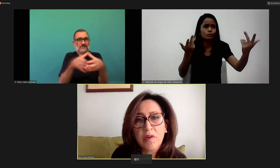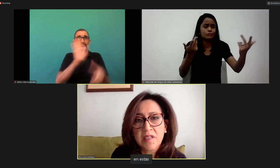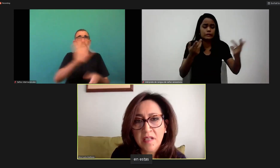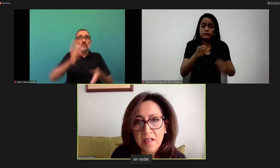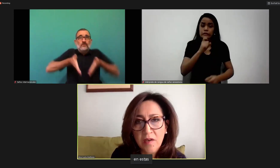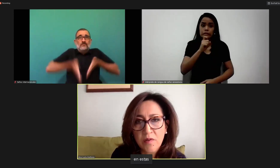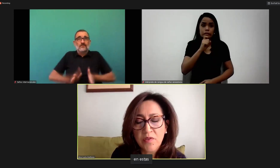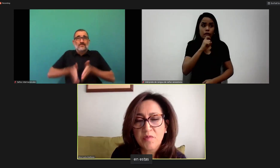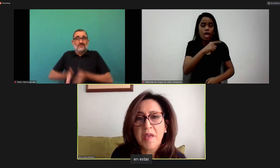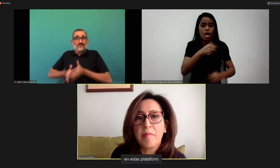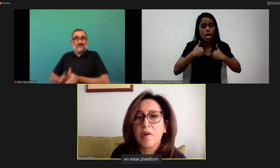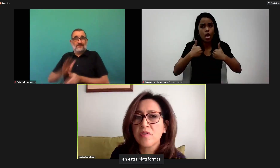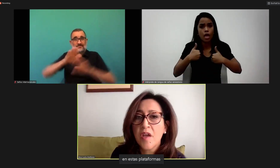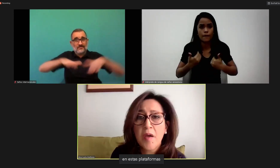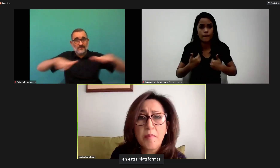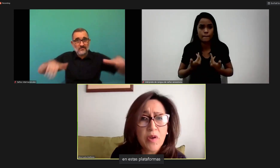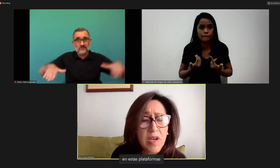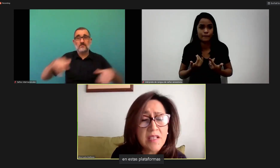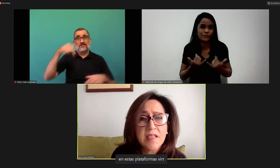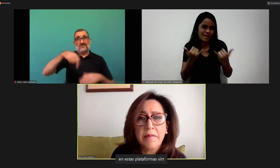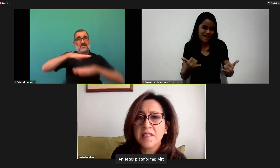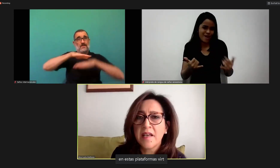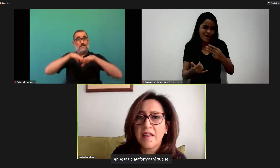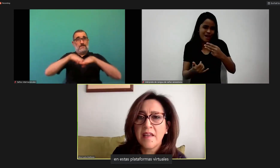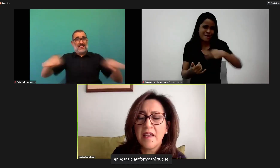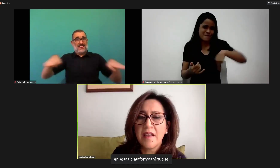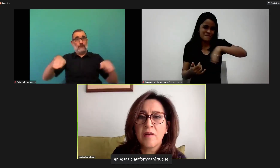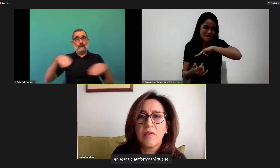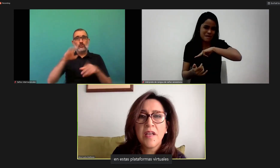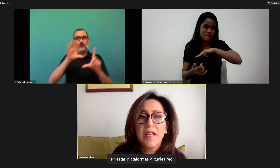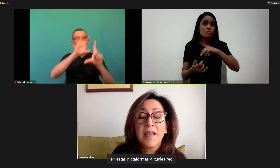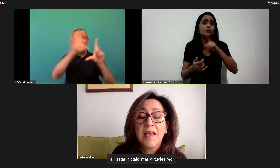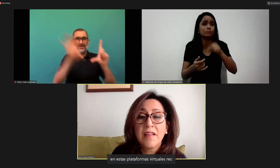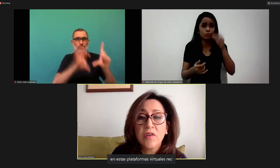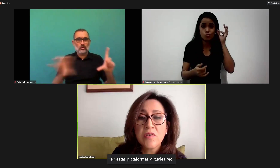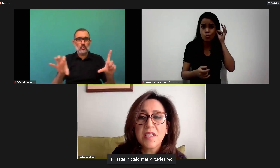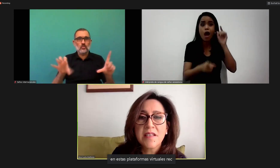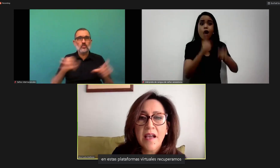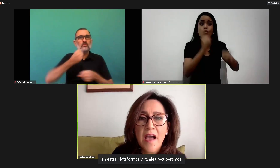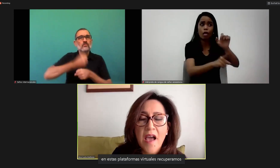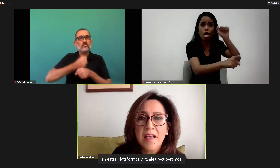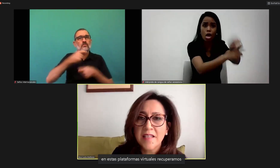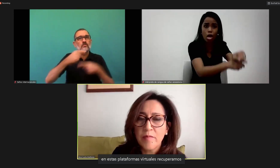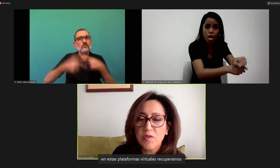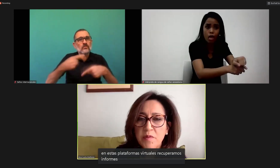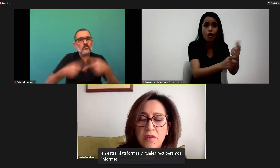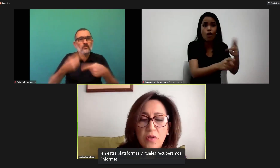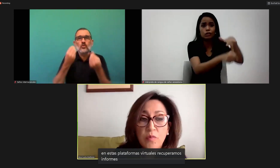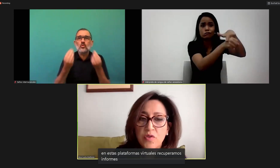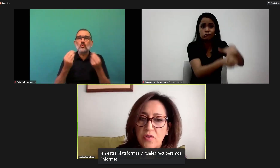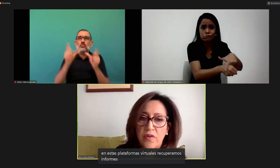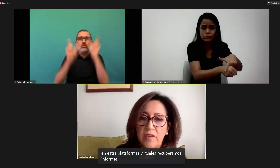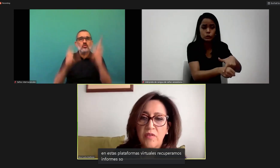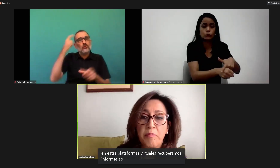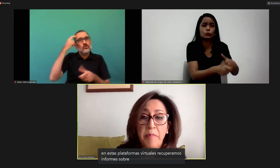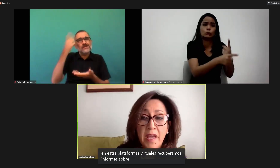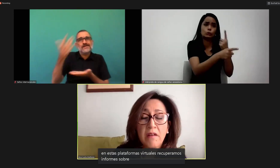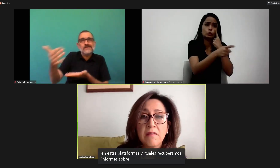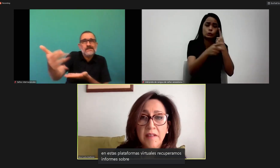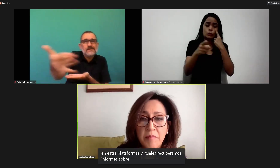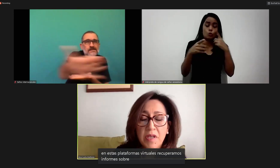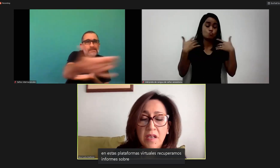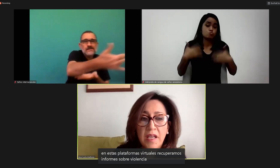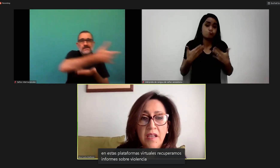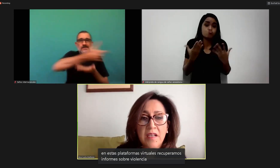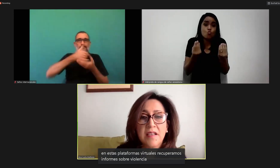los reportes de nuestros miembros violencia basada en género. Entonces, estamos viviendo con muchos retos,